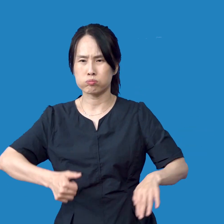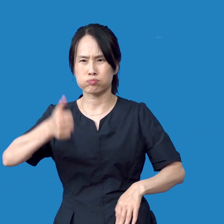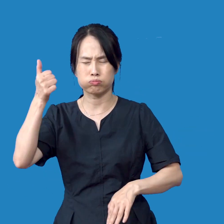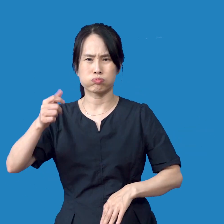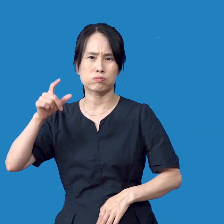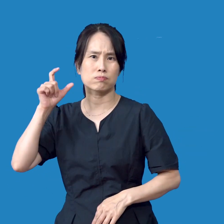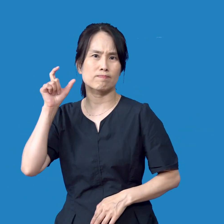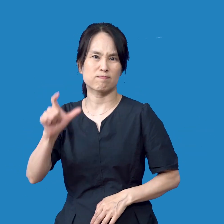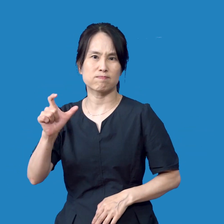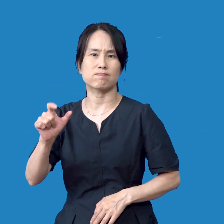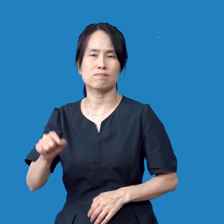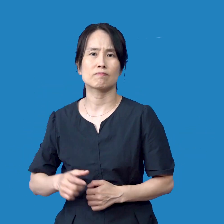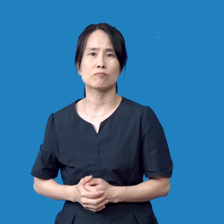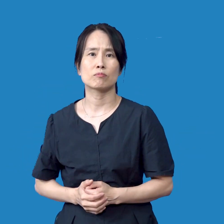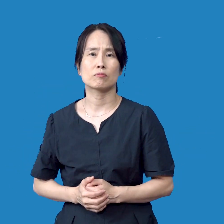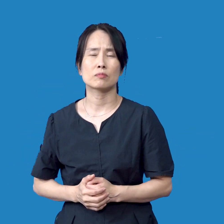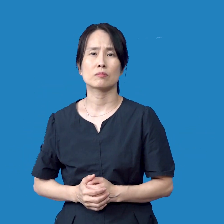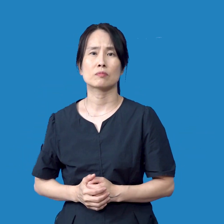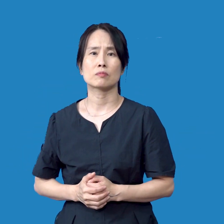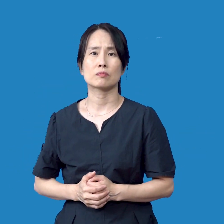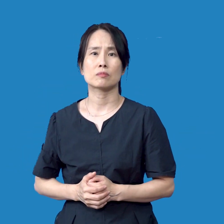것입니다.